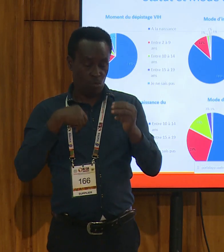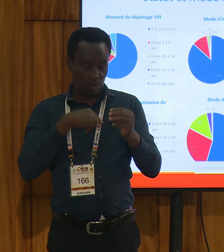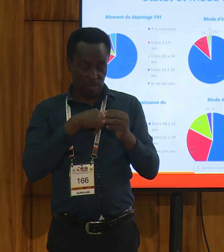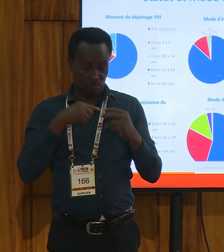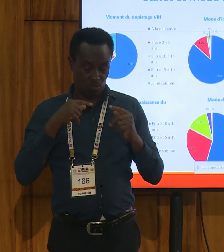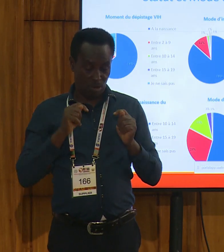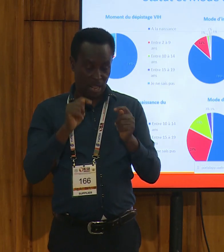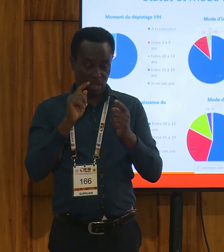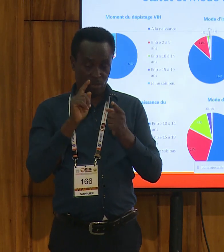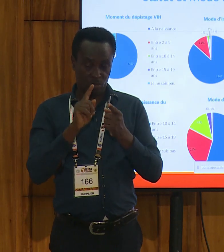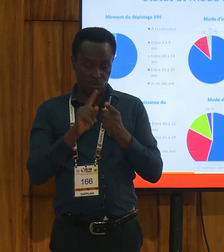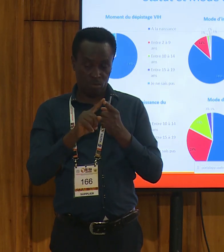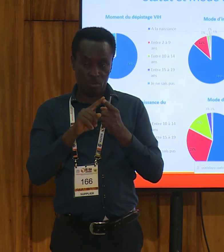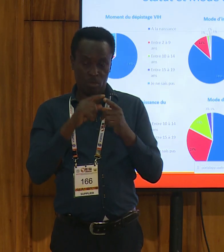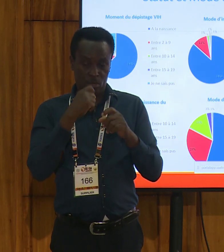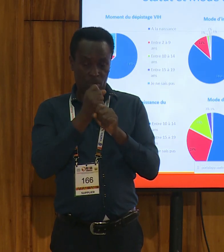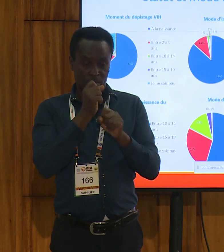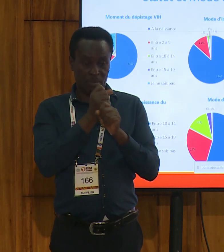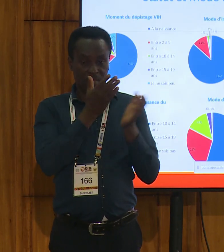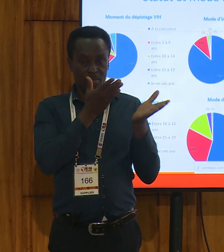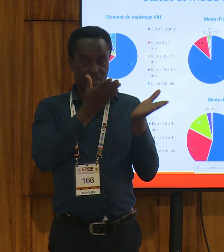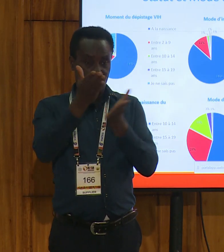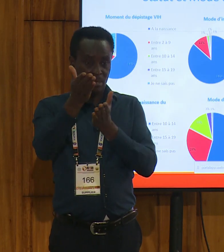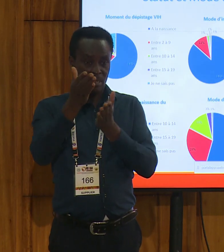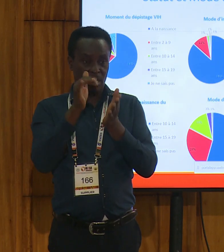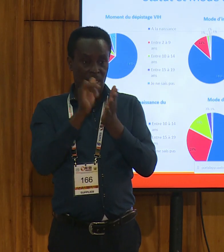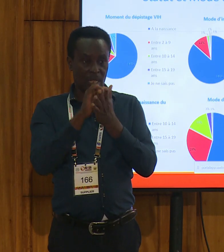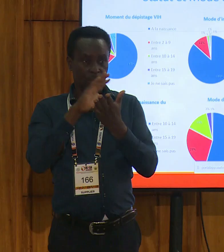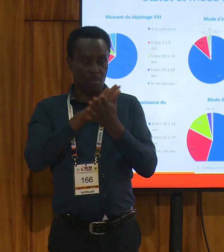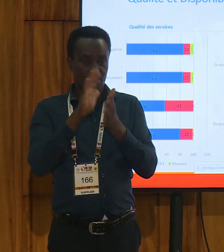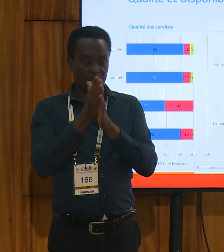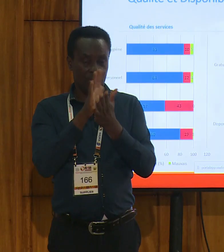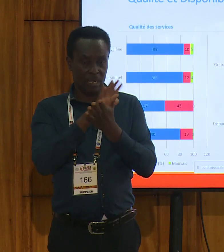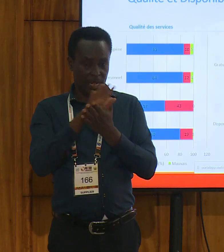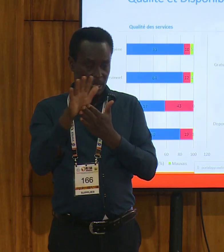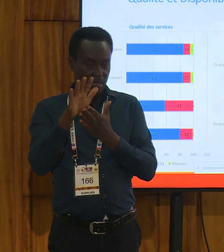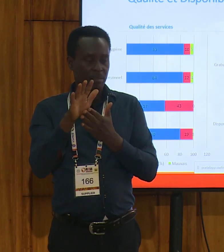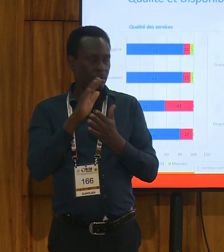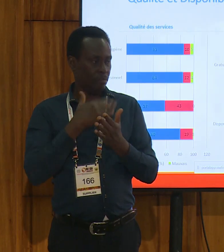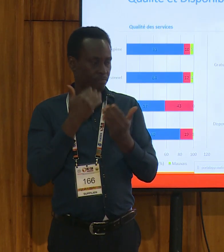majorité est faite par le personnel soignant. The next slide, please.